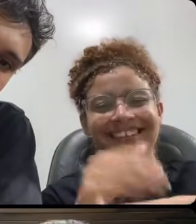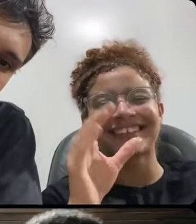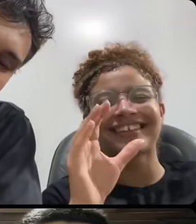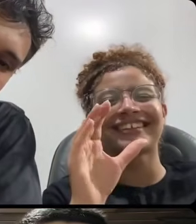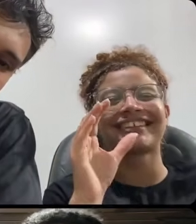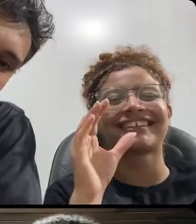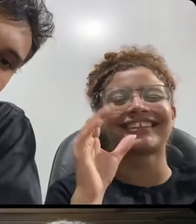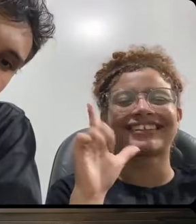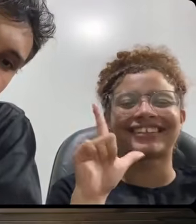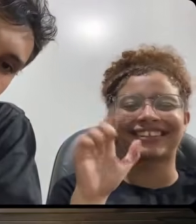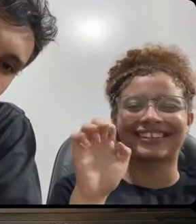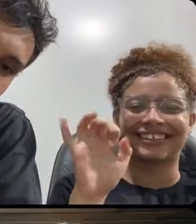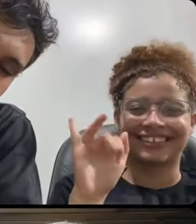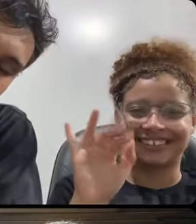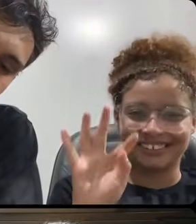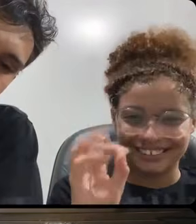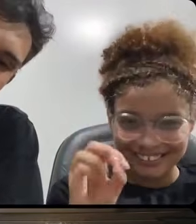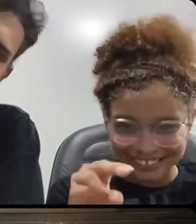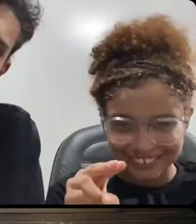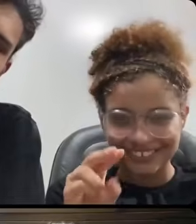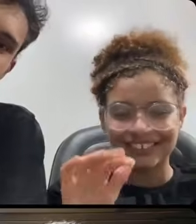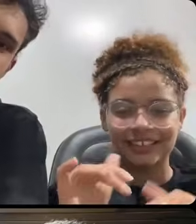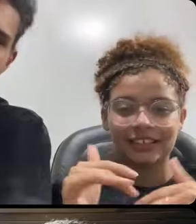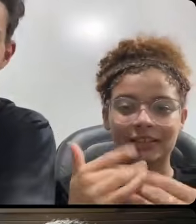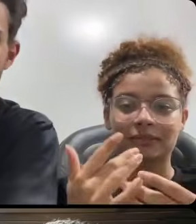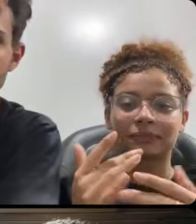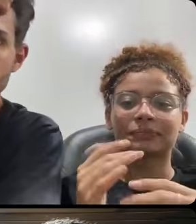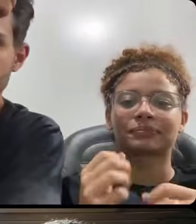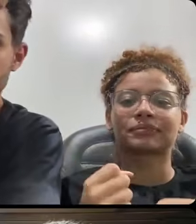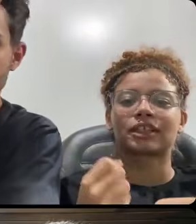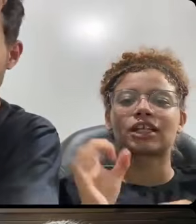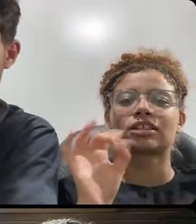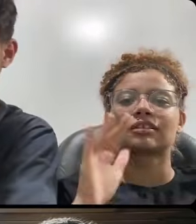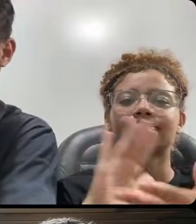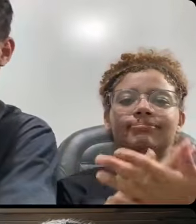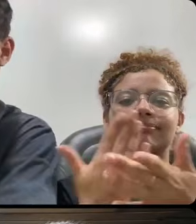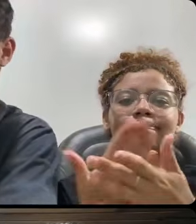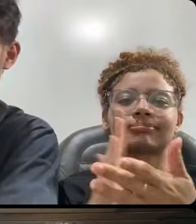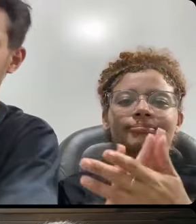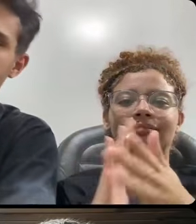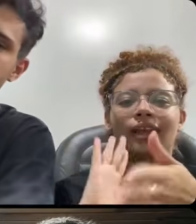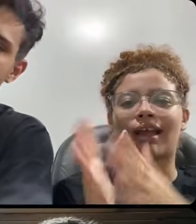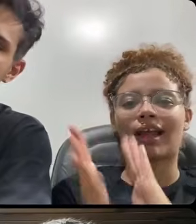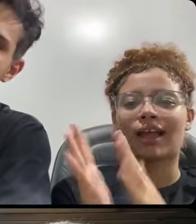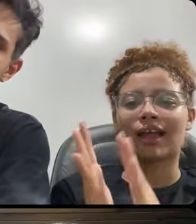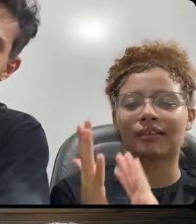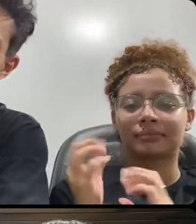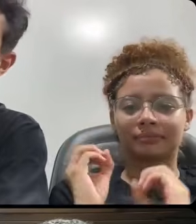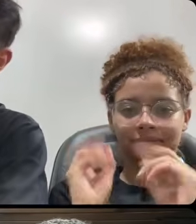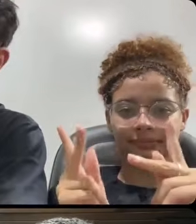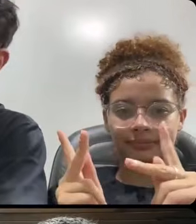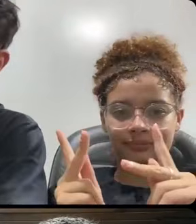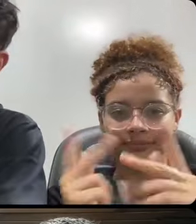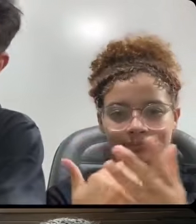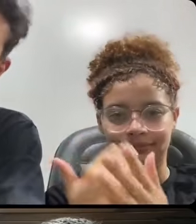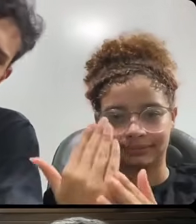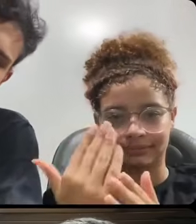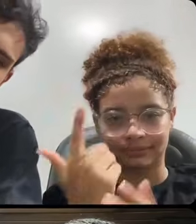são legais. A conversa é boa. sim, Só que na hora de certas coisas que tu vai começar a experimentar, a